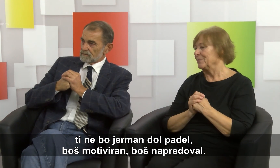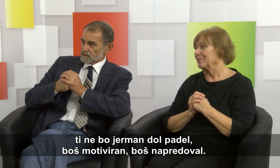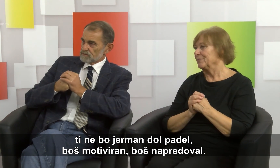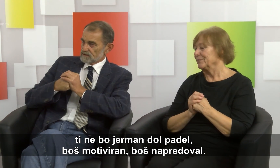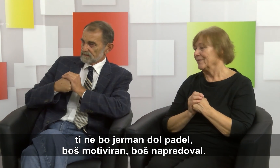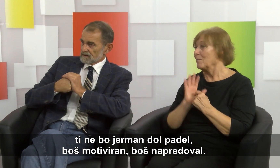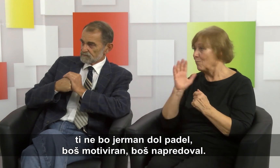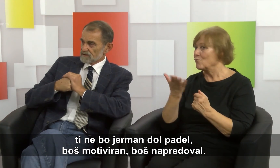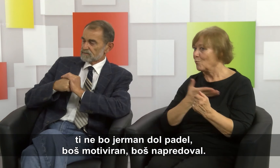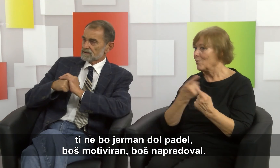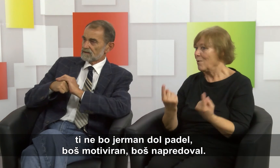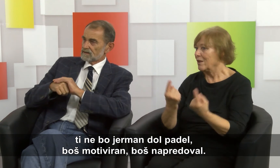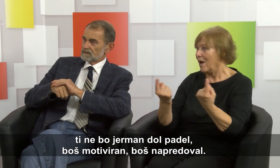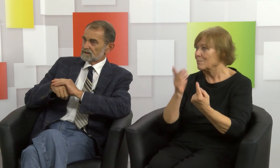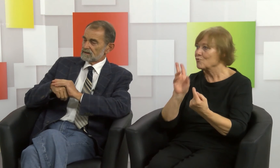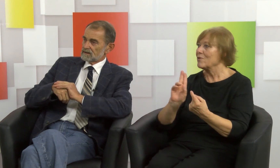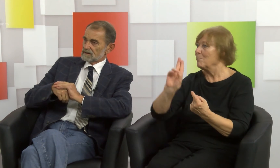Boš motiviran, boš napredoval.